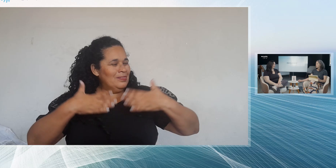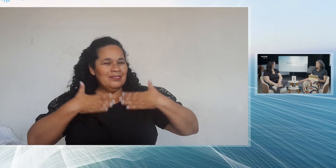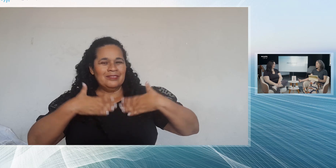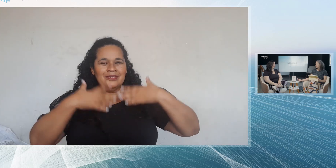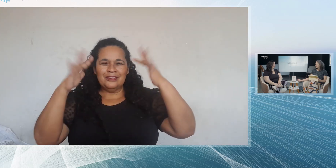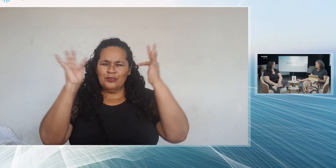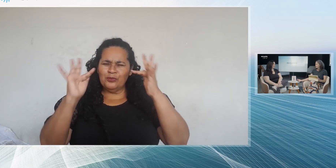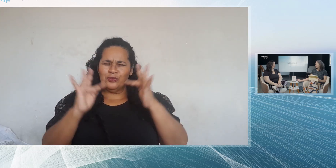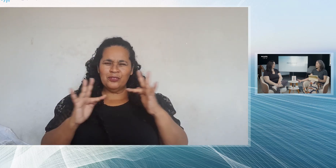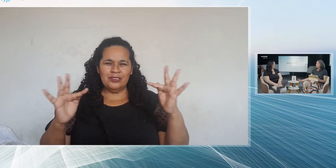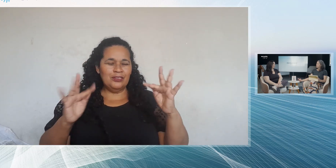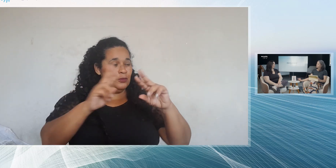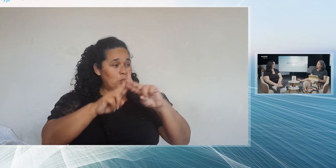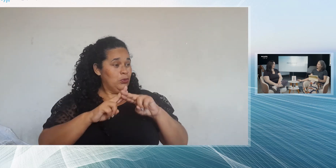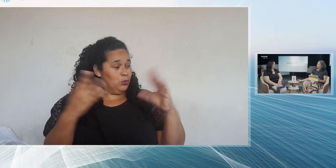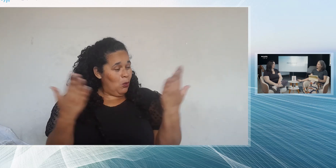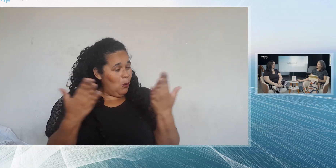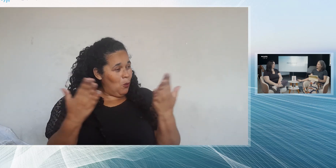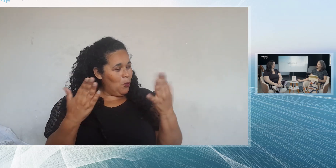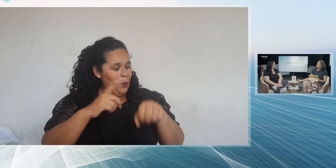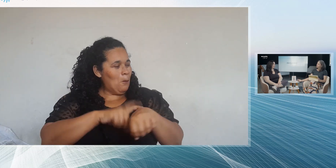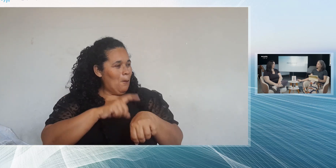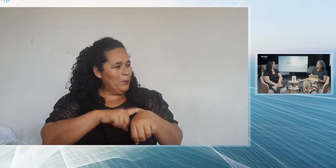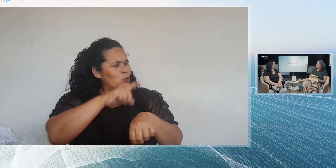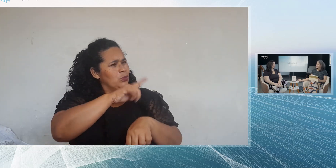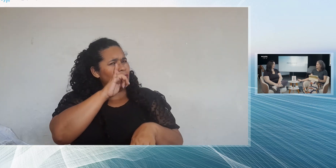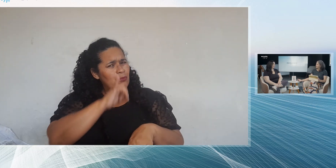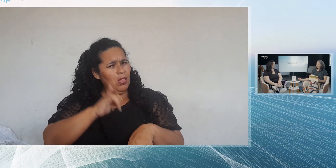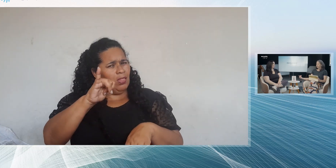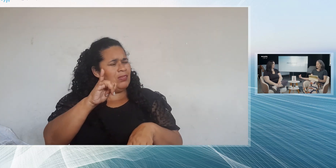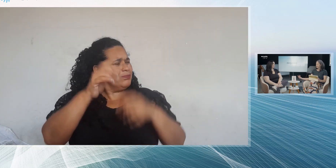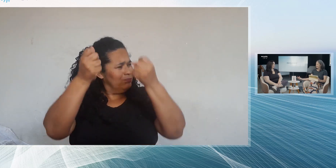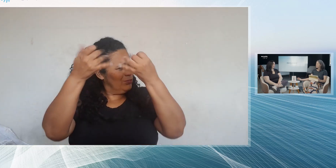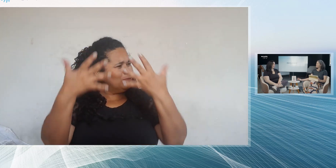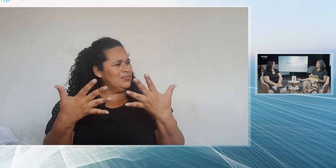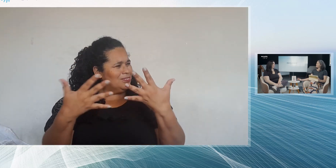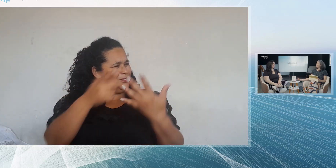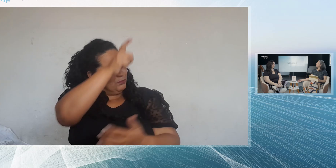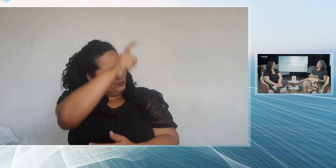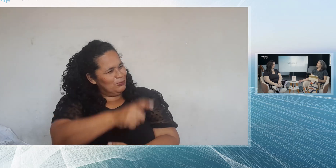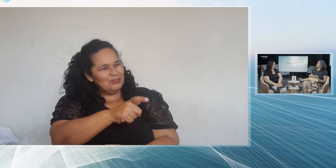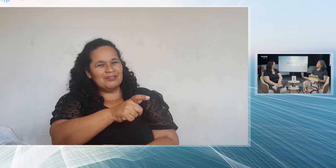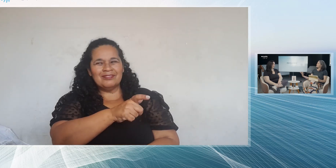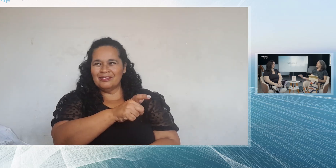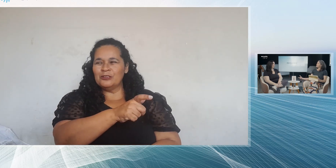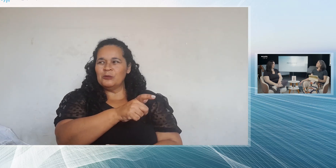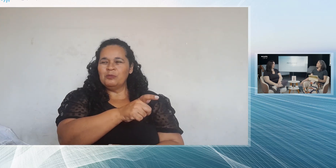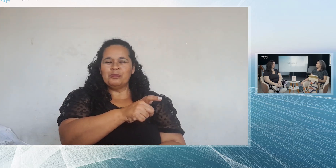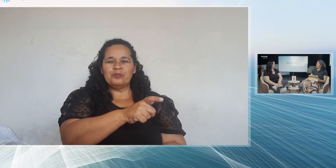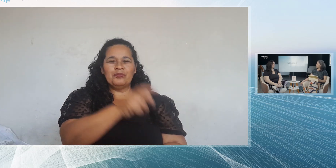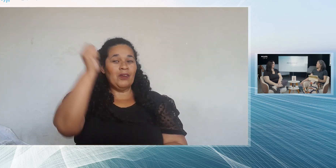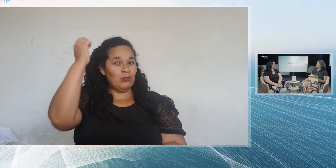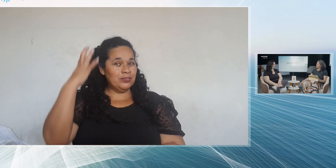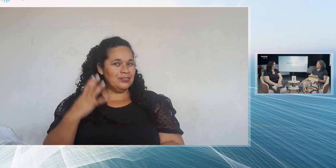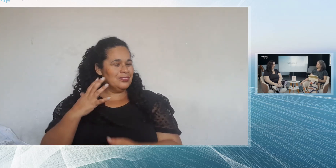esse momentinho para você falar um pouquinho quem você é, para o pessoal te conhecer, quem não te conhece, tá? E também fazer a descrição